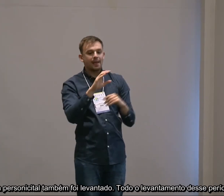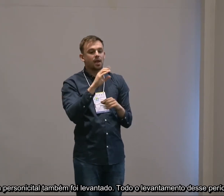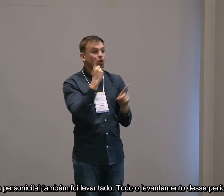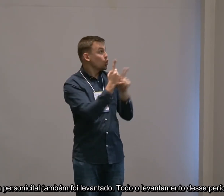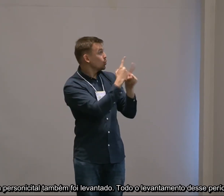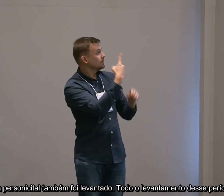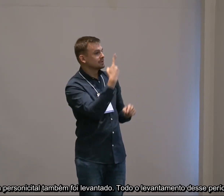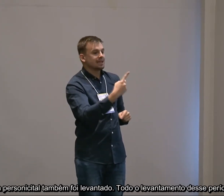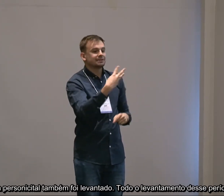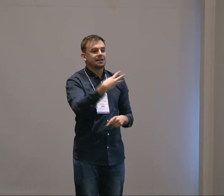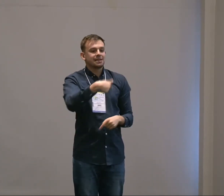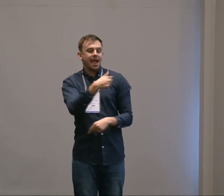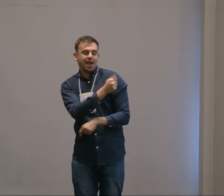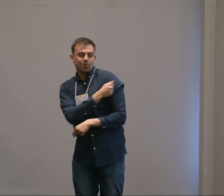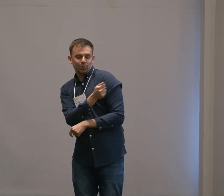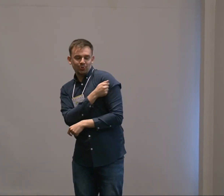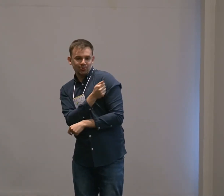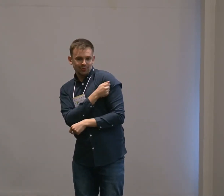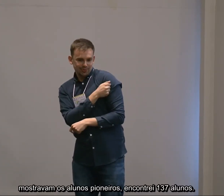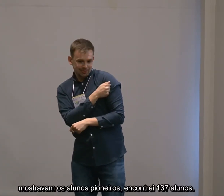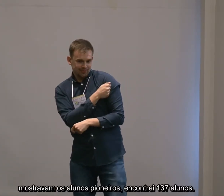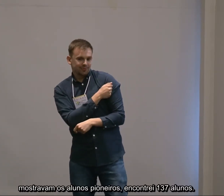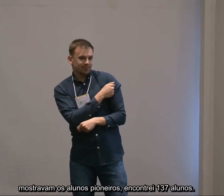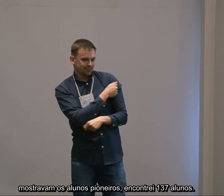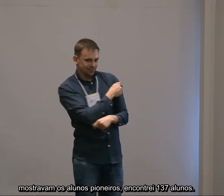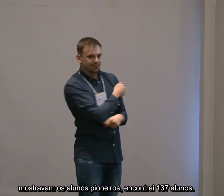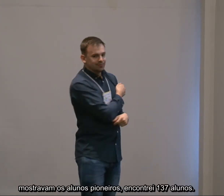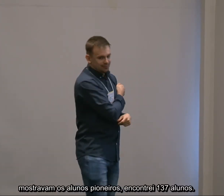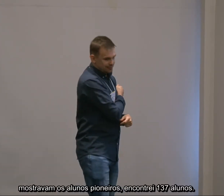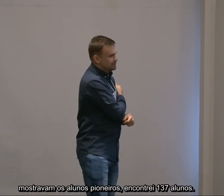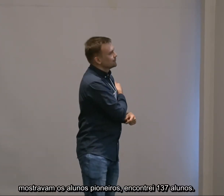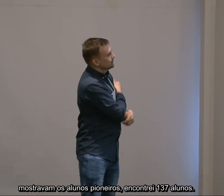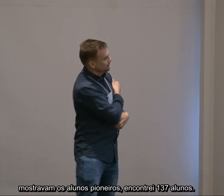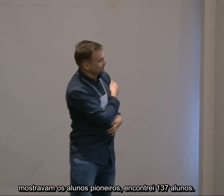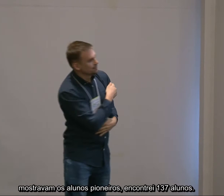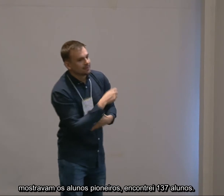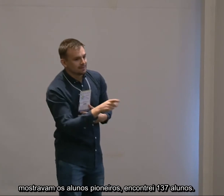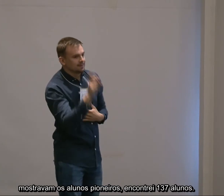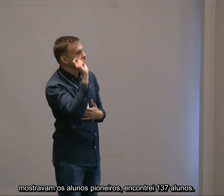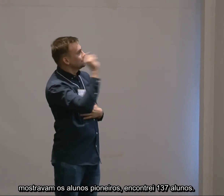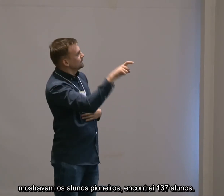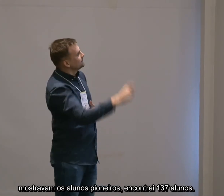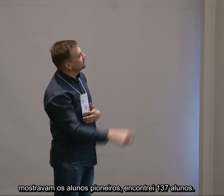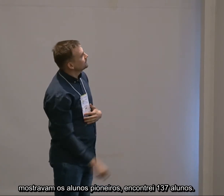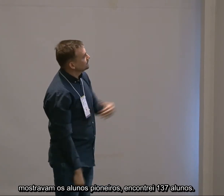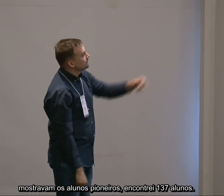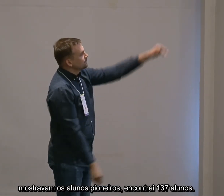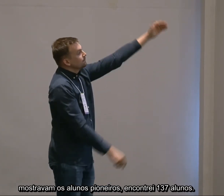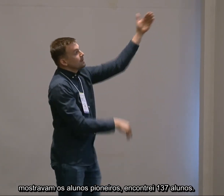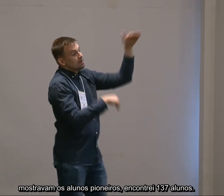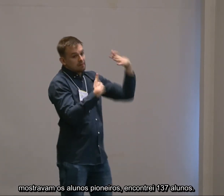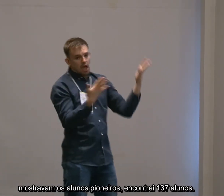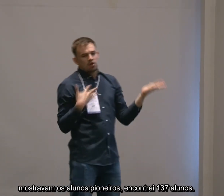desse período mostravam os alunos pioneiros encontrei 137 alunos